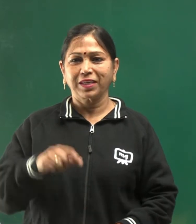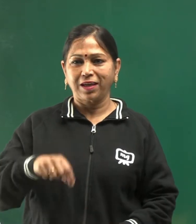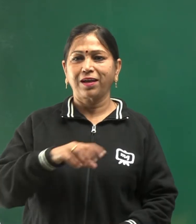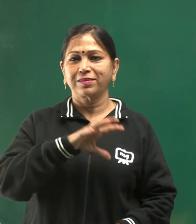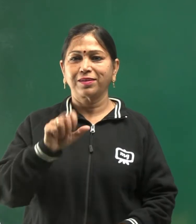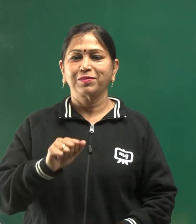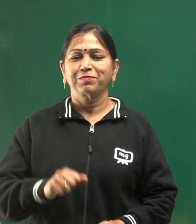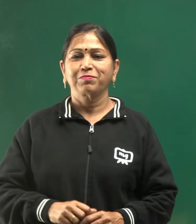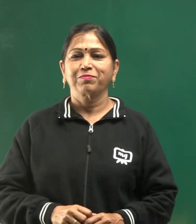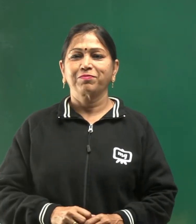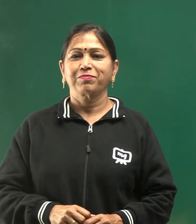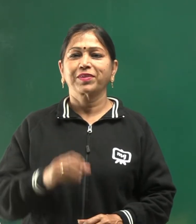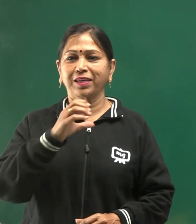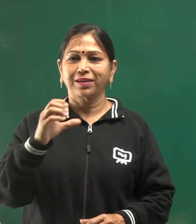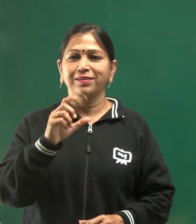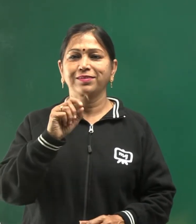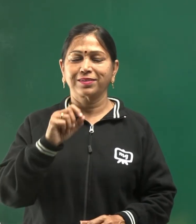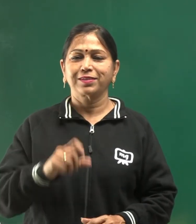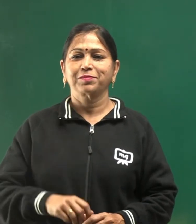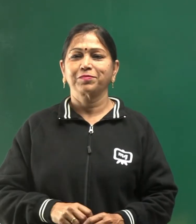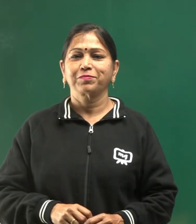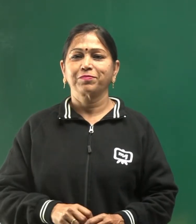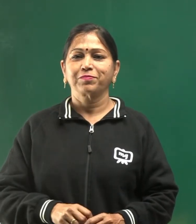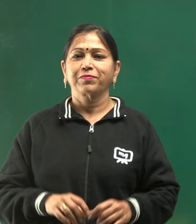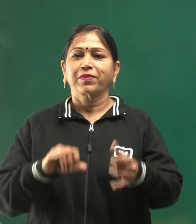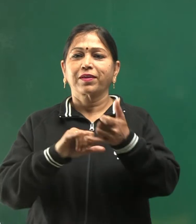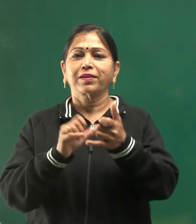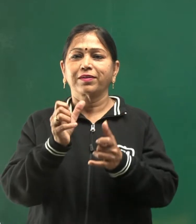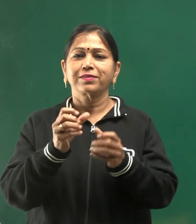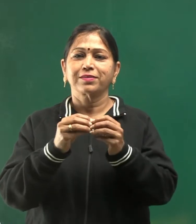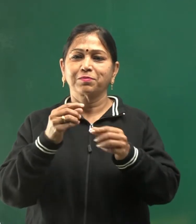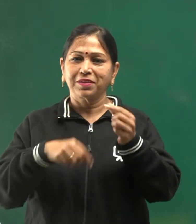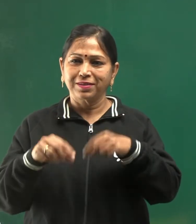आज हम कक्षा 10 विषय विज्ञान